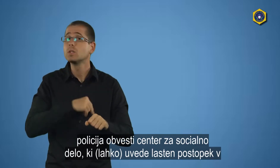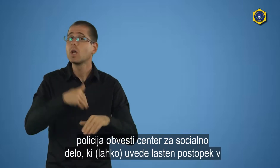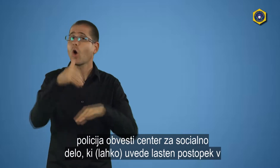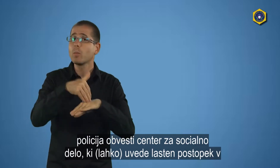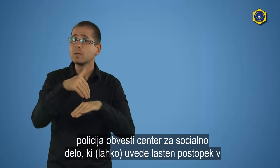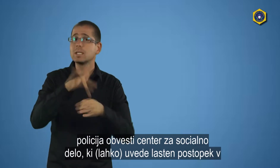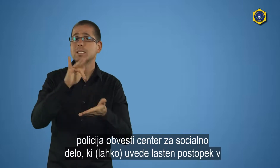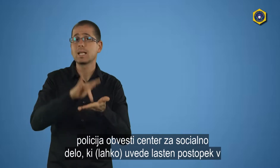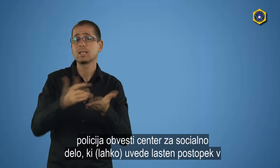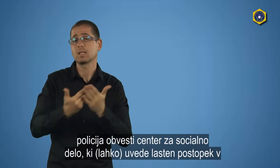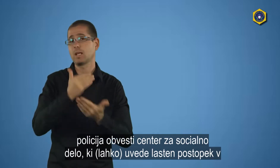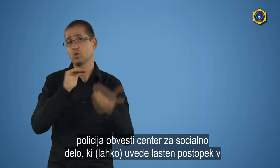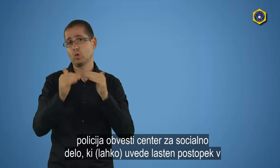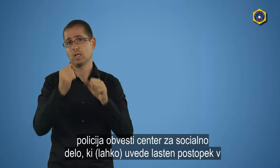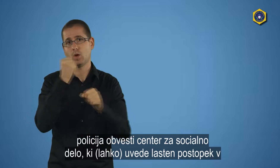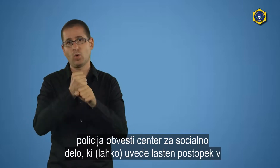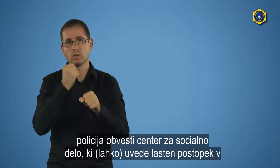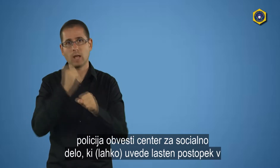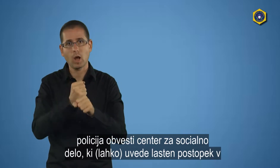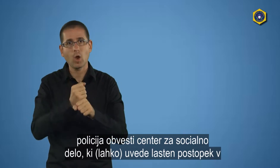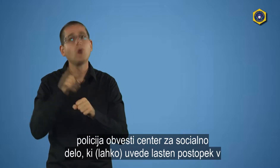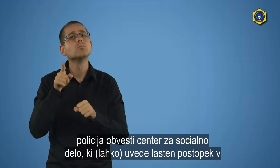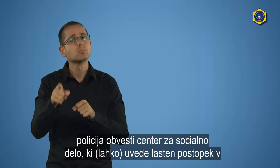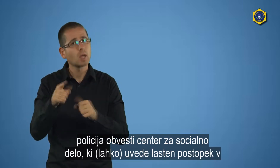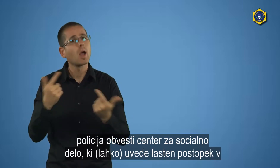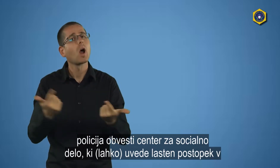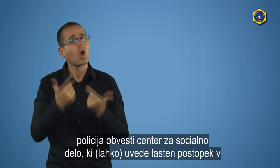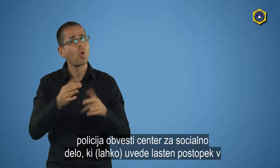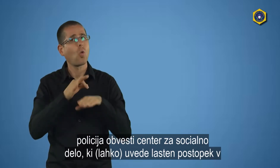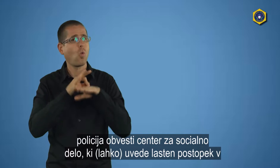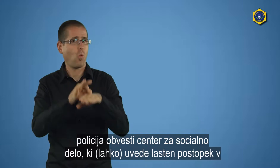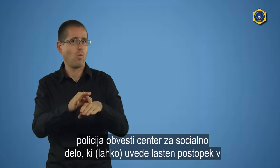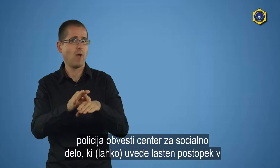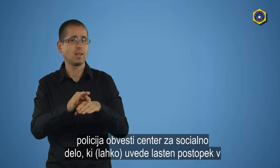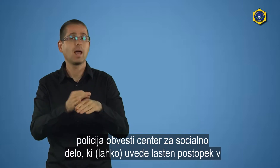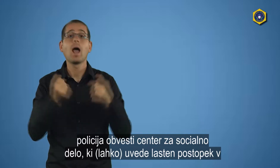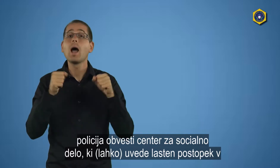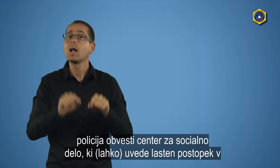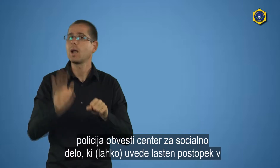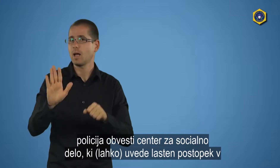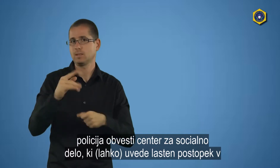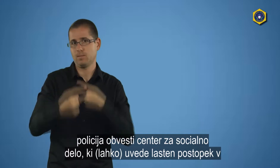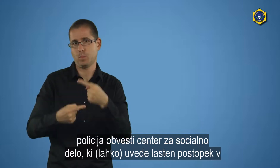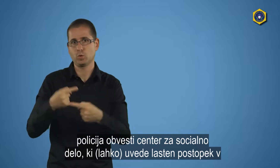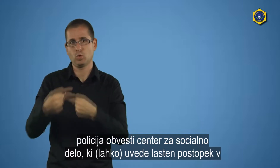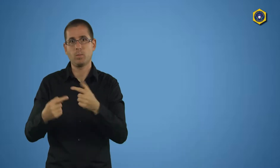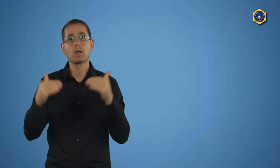za socialno delo, ki lahko uvede lasten postopek v skladu s svojimi